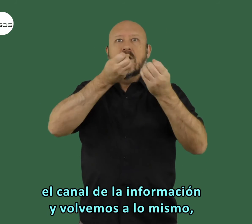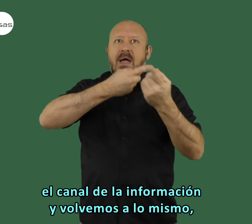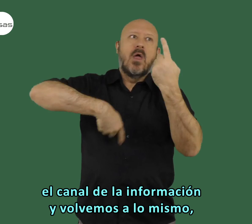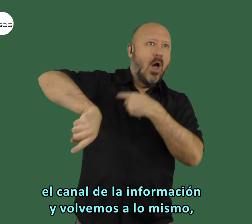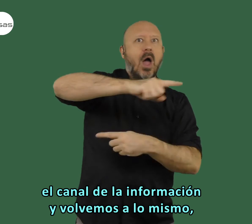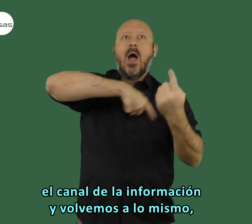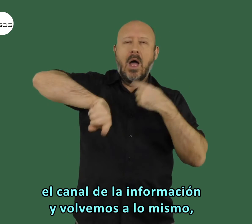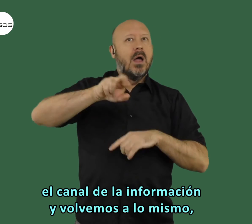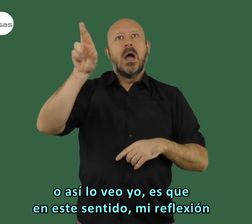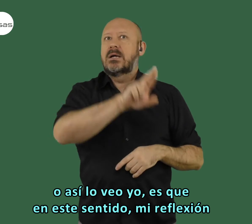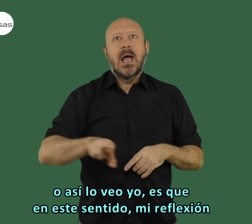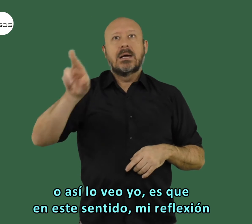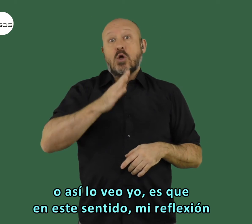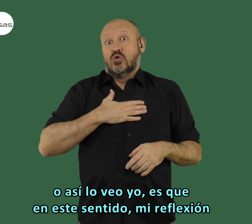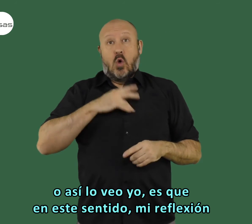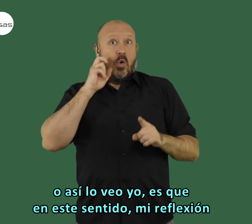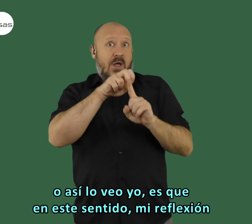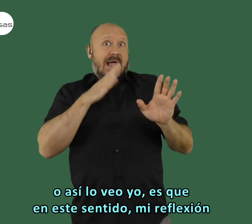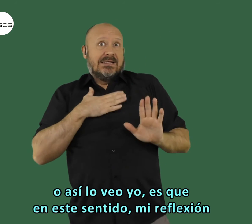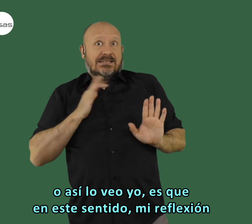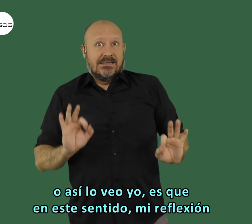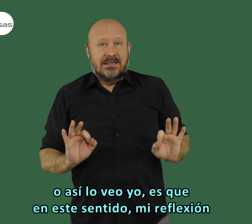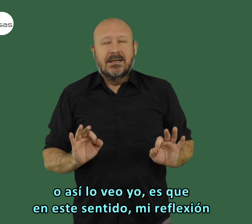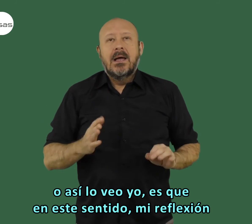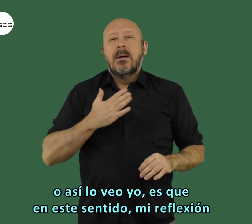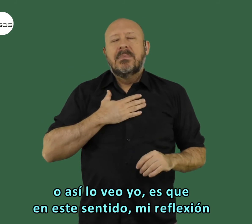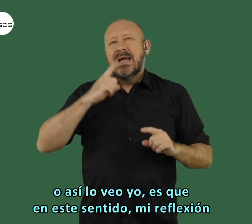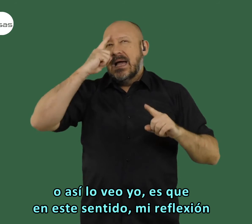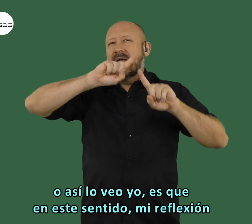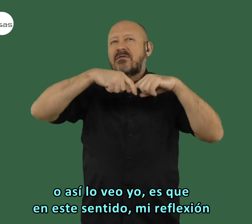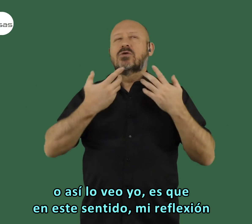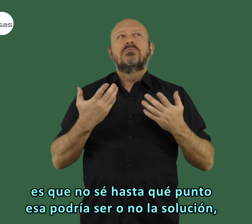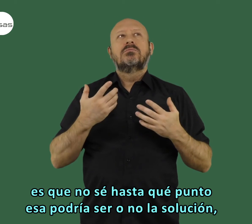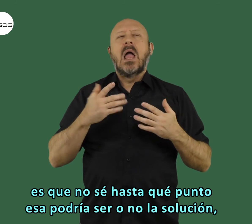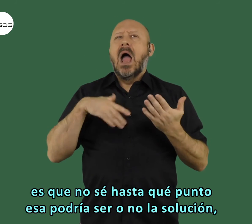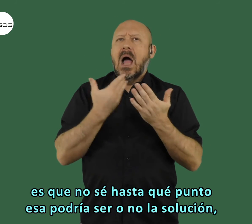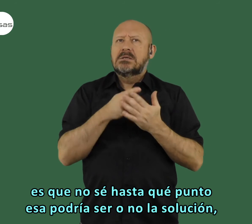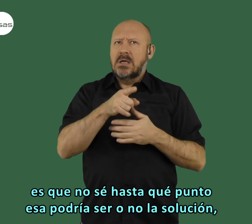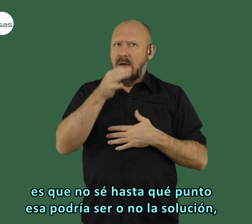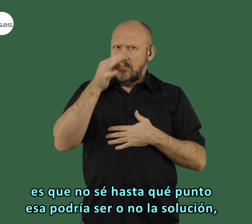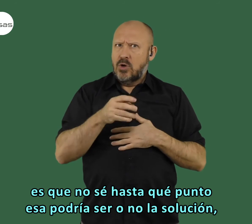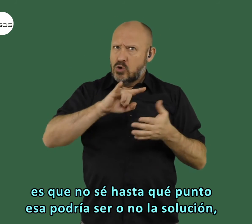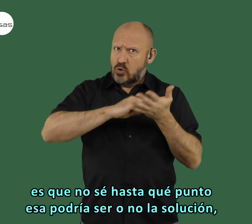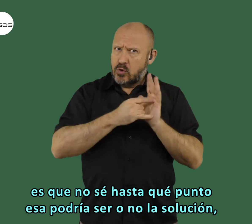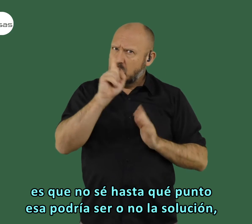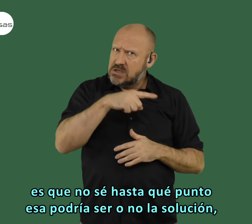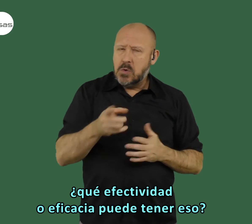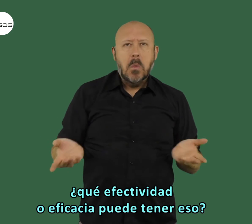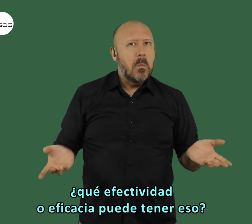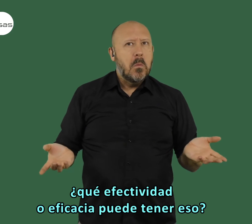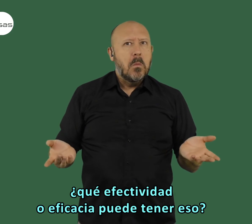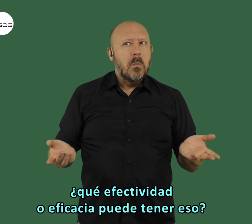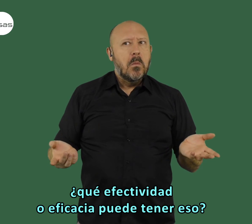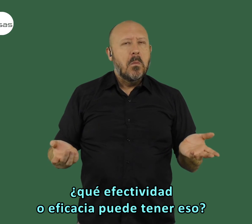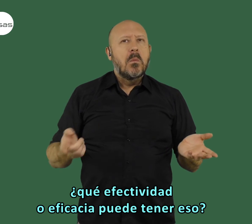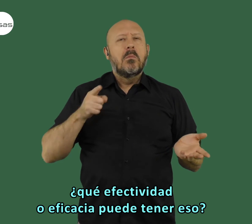información y volvemos a lo mismo. O así lo veo yo. Es que en este sentido mi reflexión es que no sé hasta qué punto esa podría ser o no la